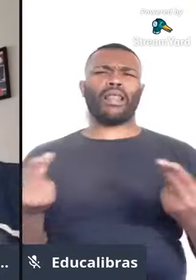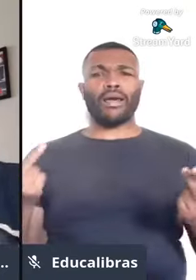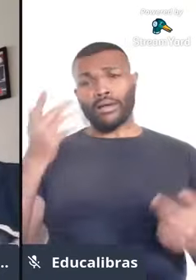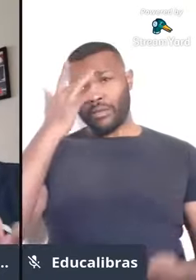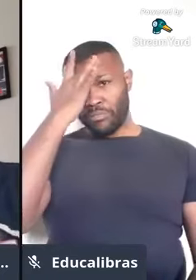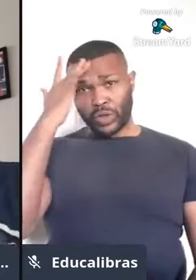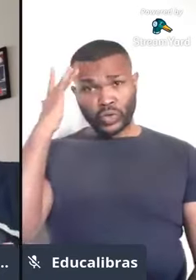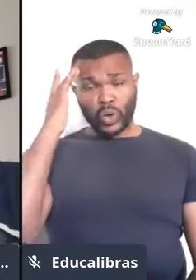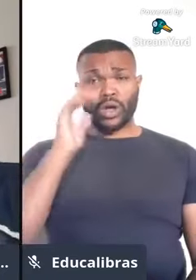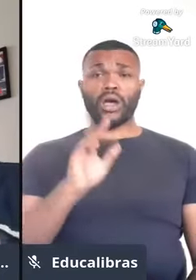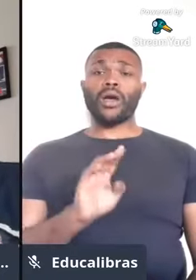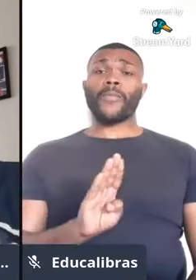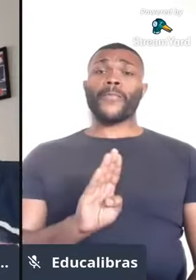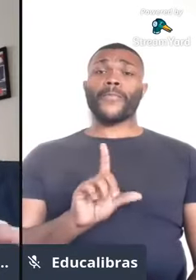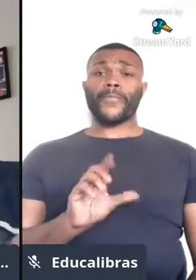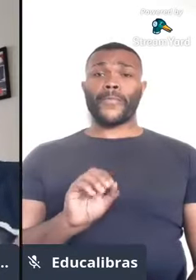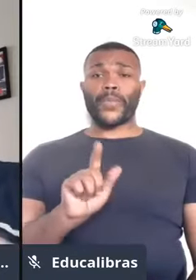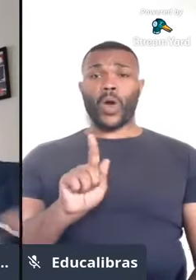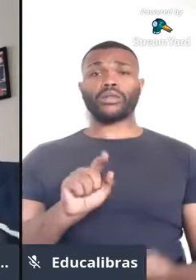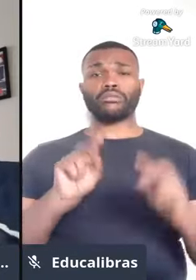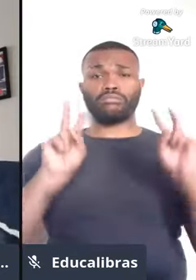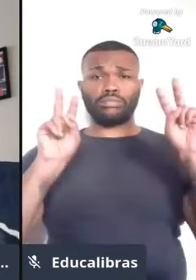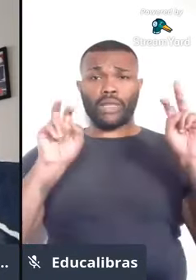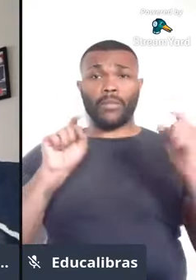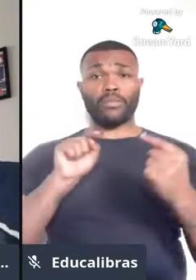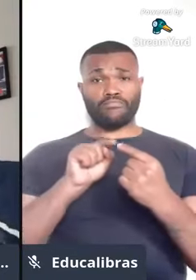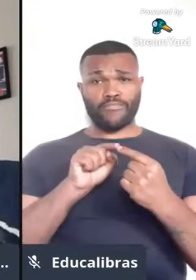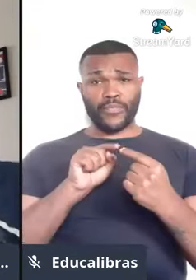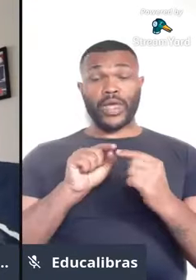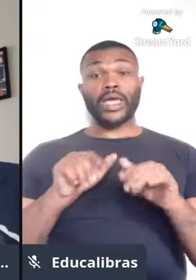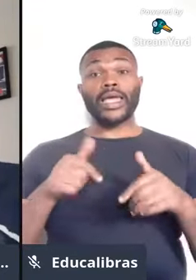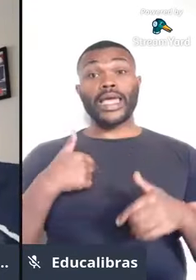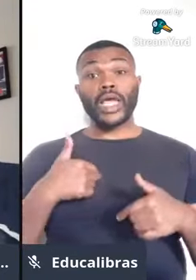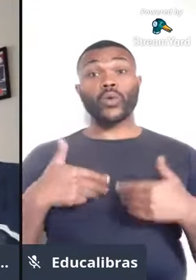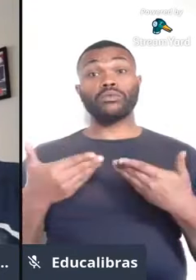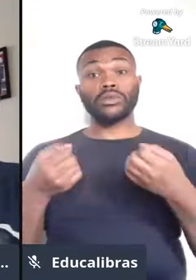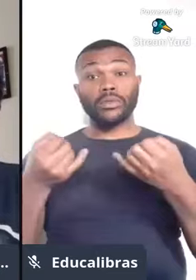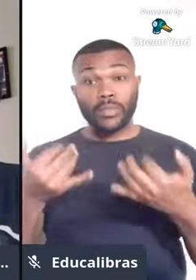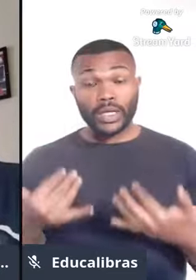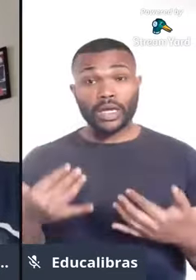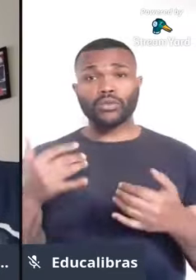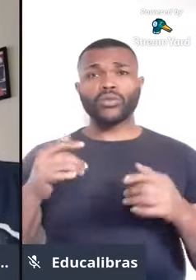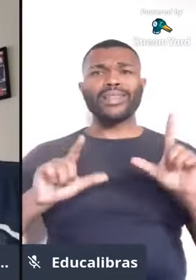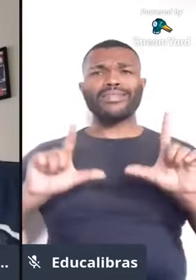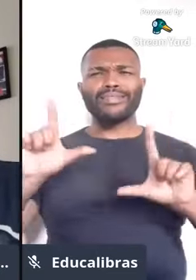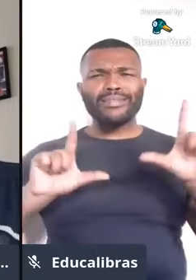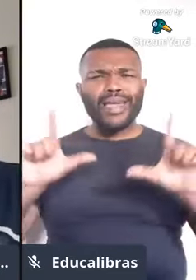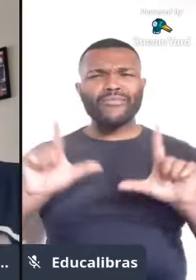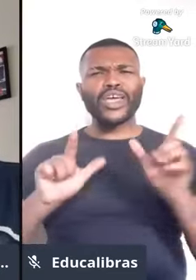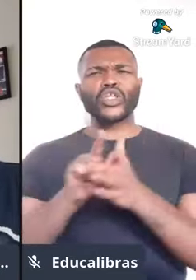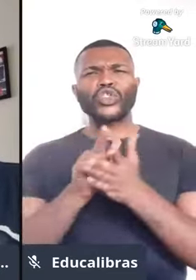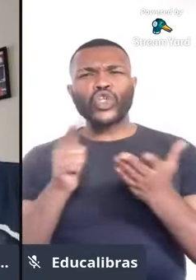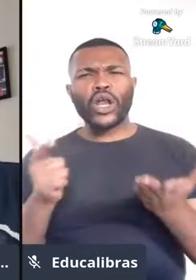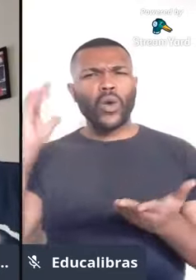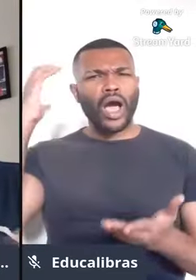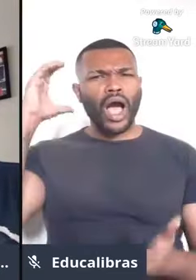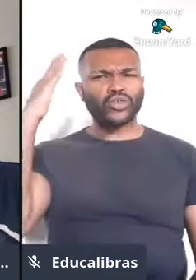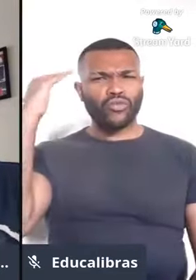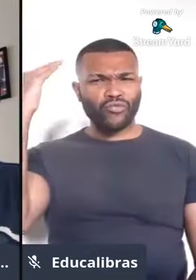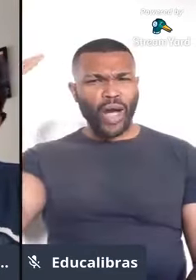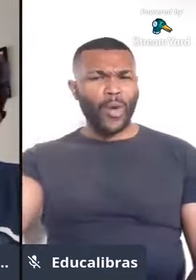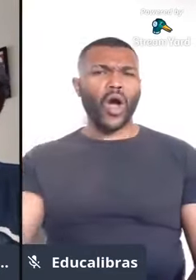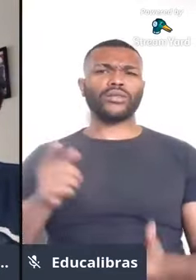pessoas dedicadas a esse tema. O que eu estou falando é de grande imprensa, estou falando dos grandes veículos, Estadão, Folha, G1, o Globo, Estado